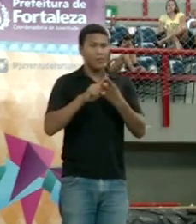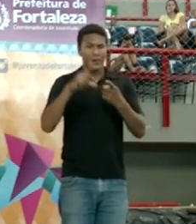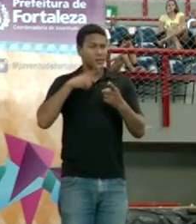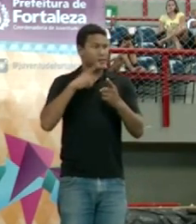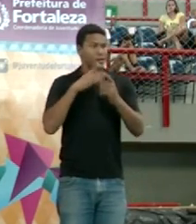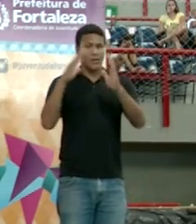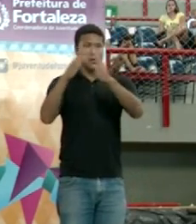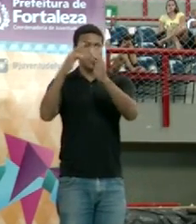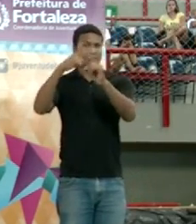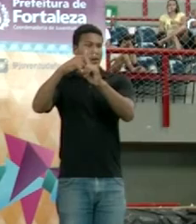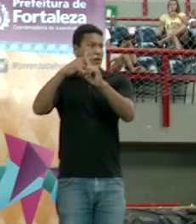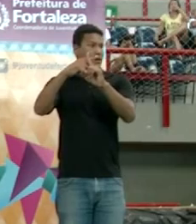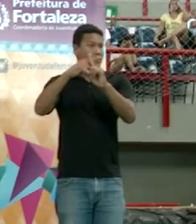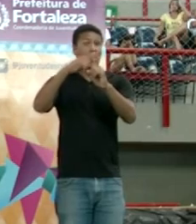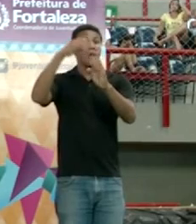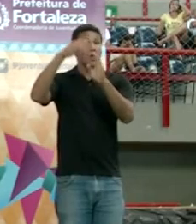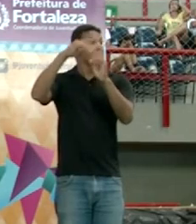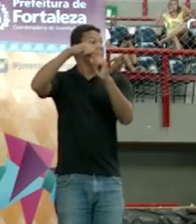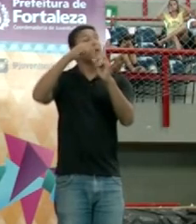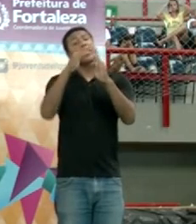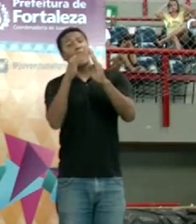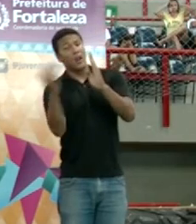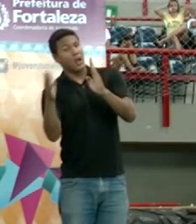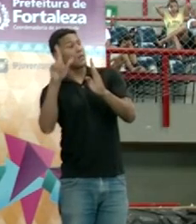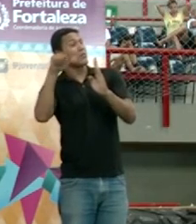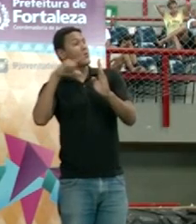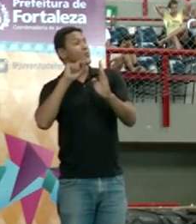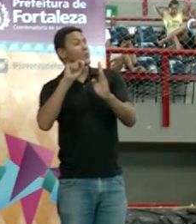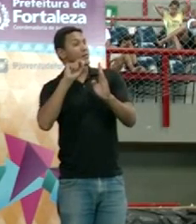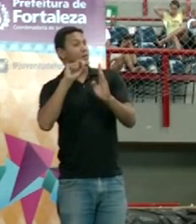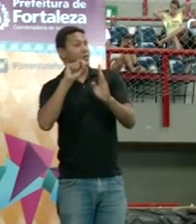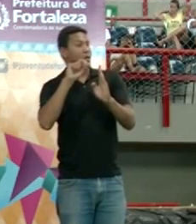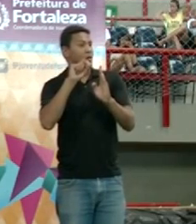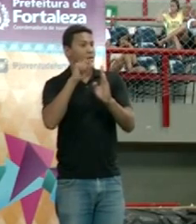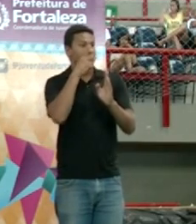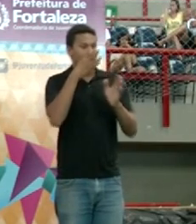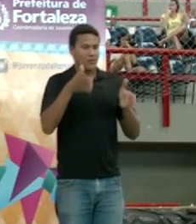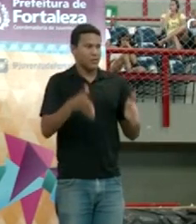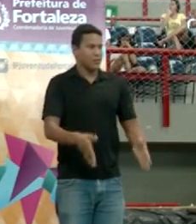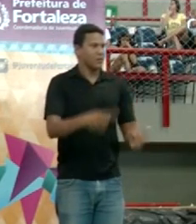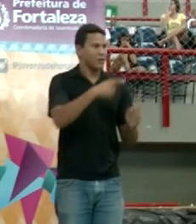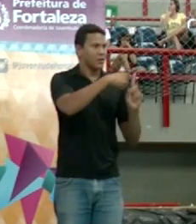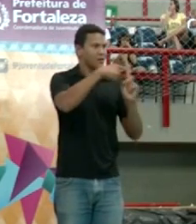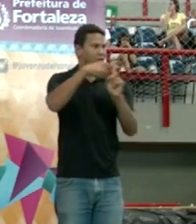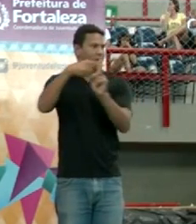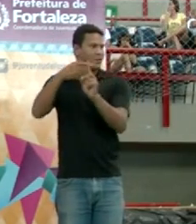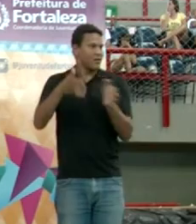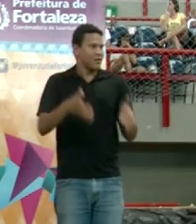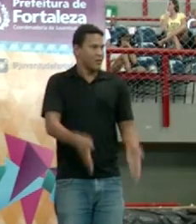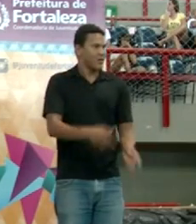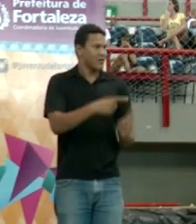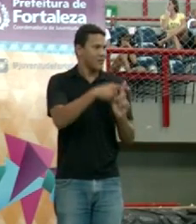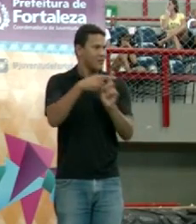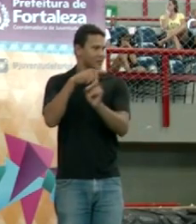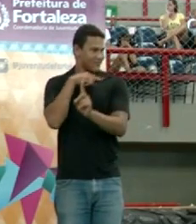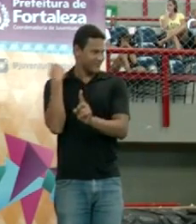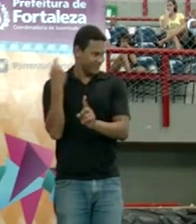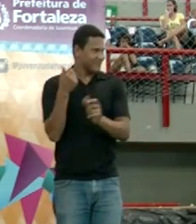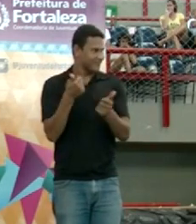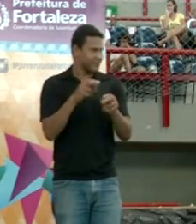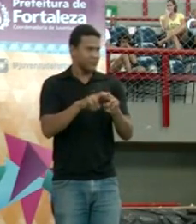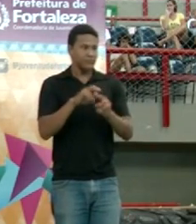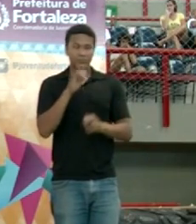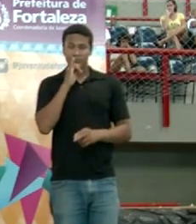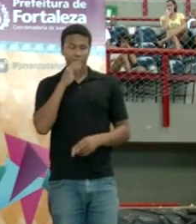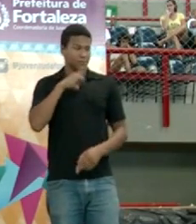é ao lado da igreja, tá certo? E basicamente eu tenho só uma outra área onde fica o resto da